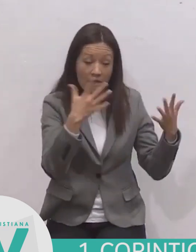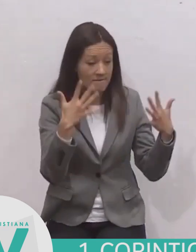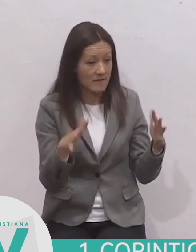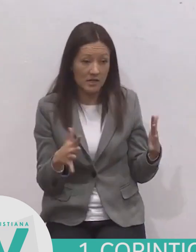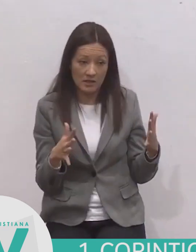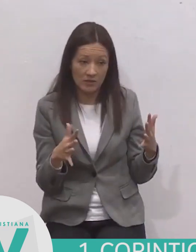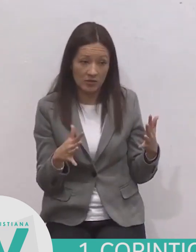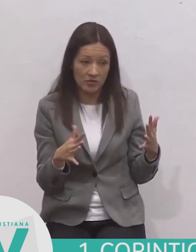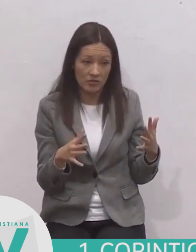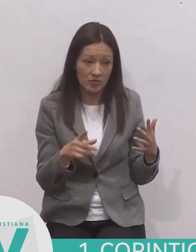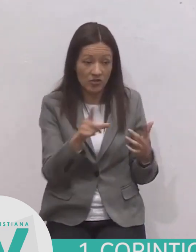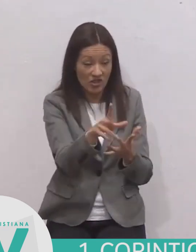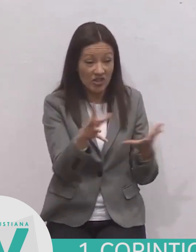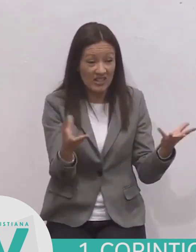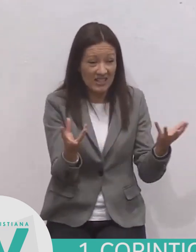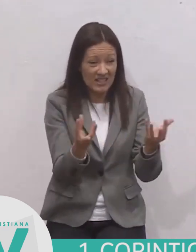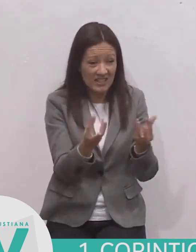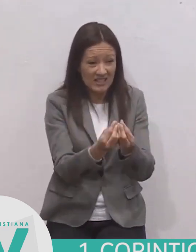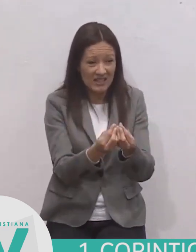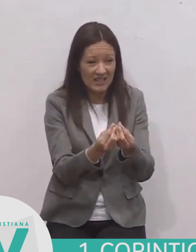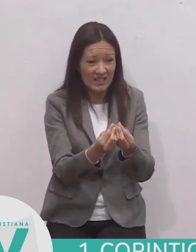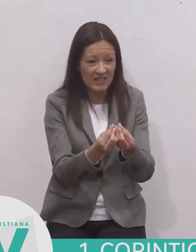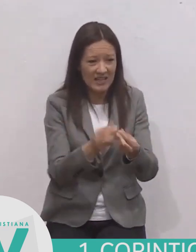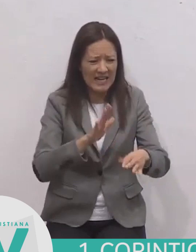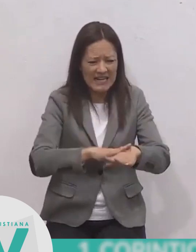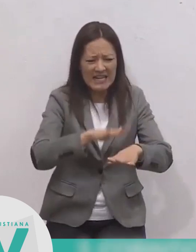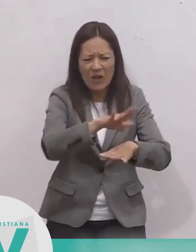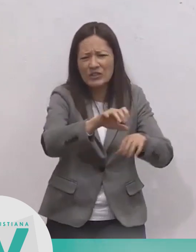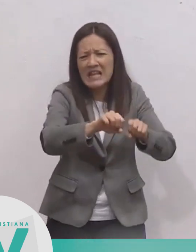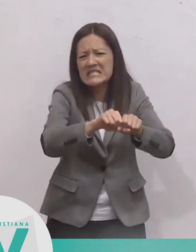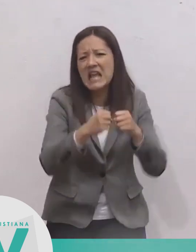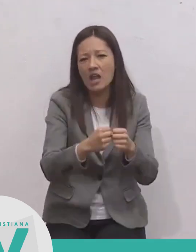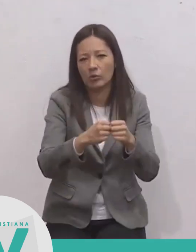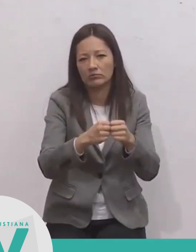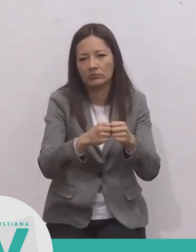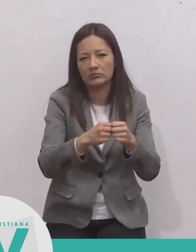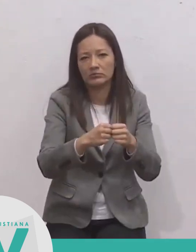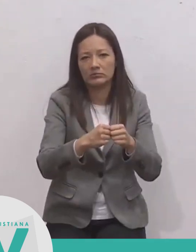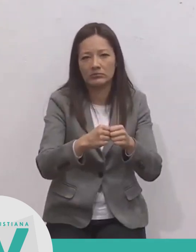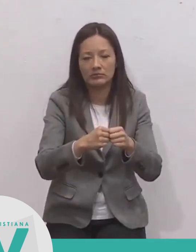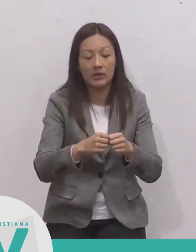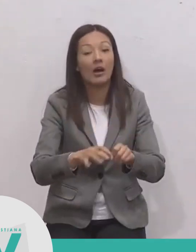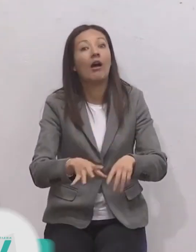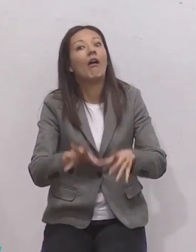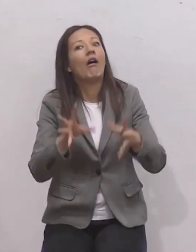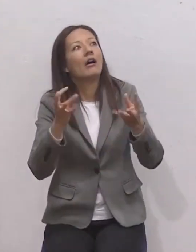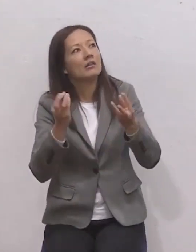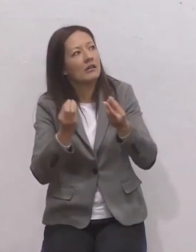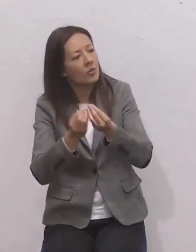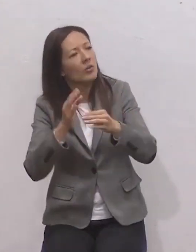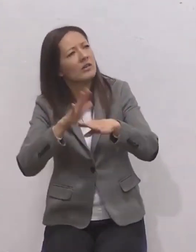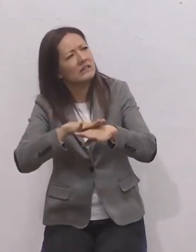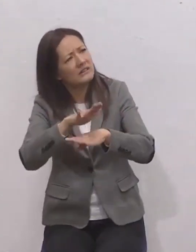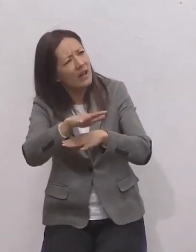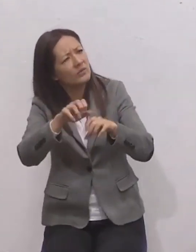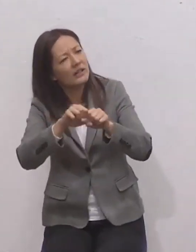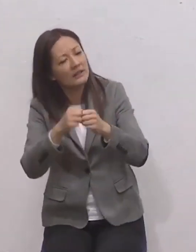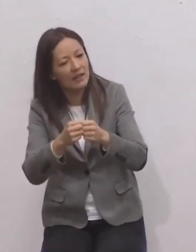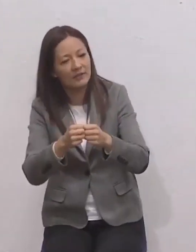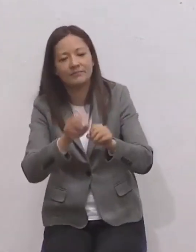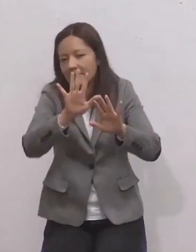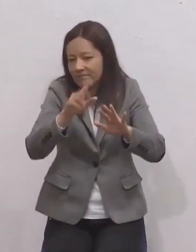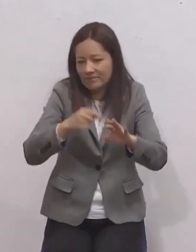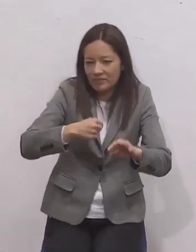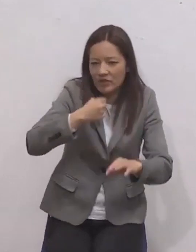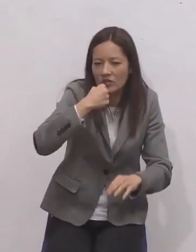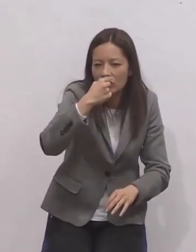felicito, ya que sus reuniones les causan más daño que ayuda. Oiga, las reuniones le están causando daño. Ya veo. Bueno, se lo voy a